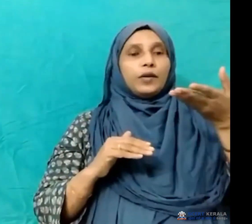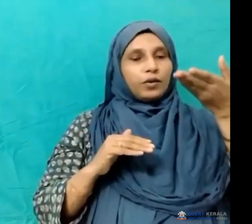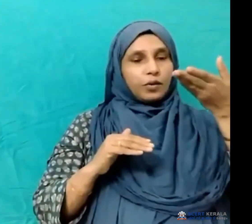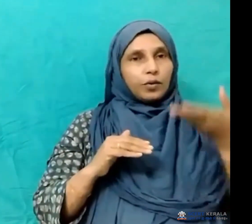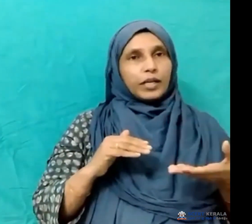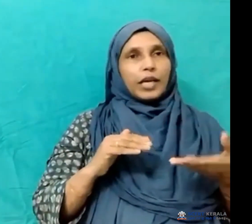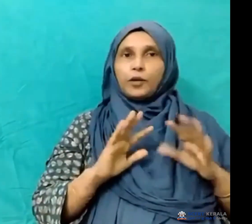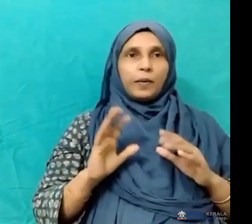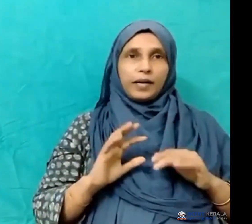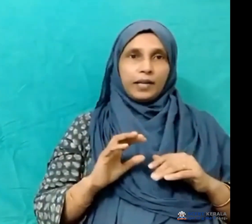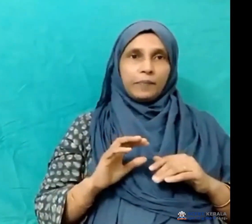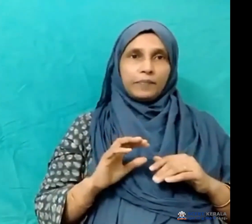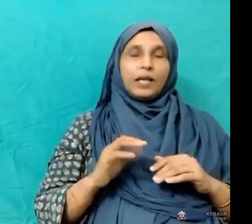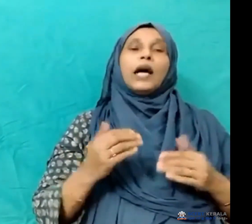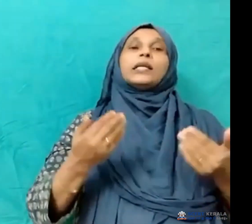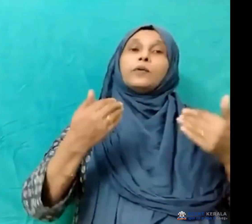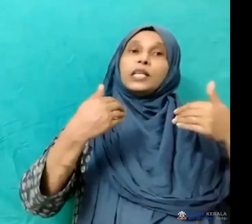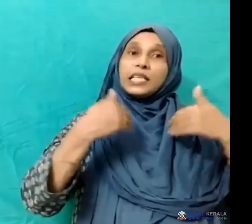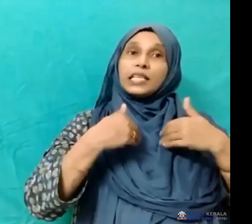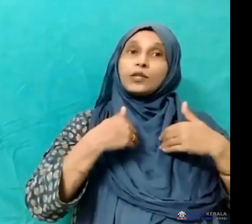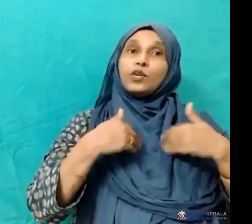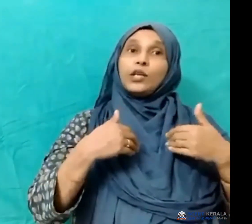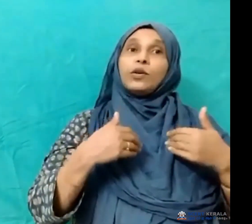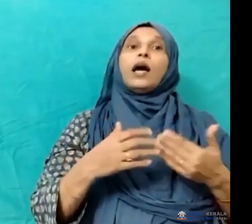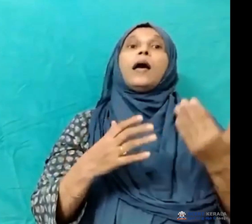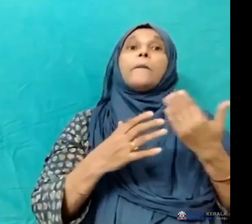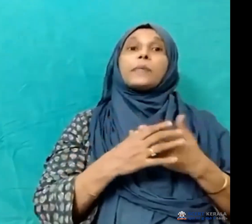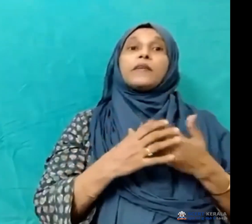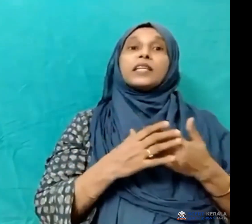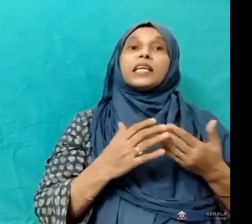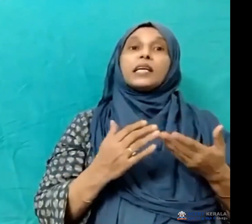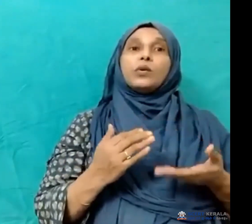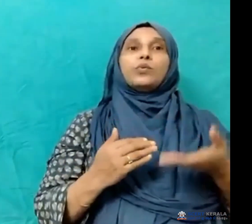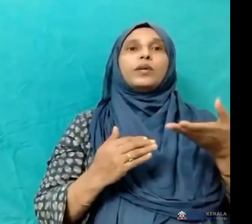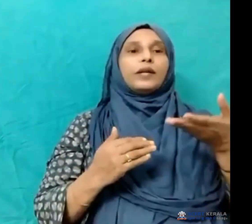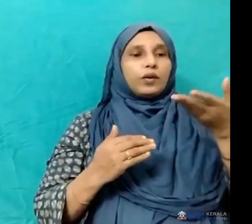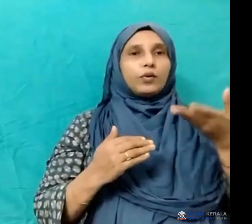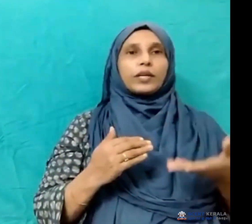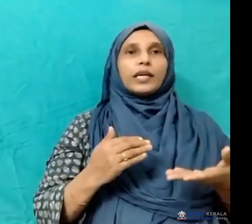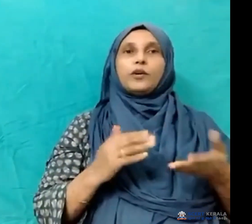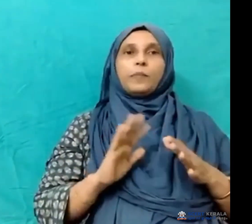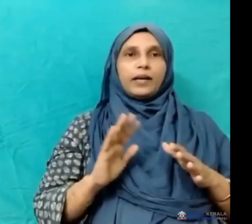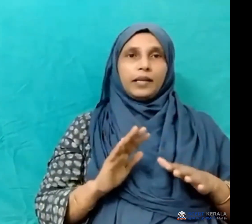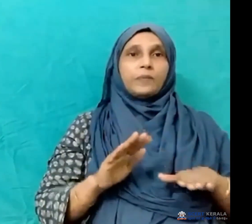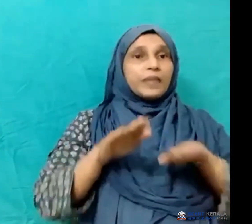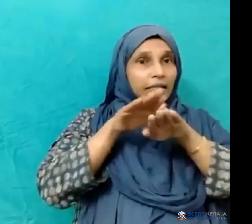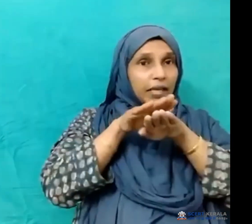കൂടാനോ കുറയാനോ പാടില്ല. അതേപോലെ ശരീരത്തിനുള്ളിലുള്ള പ്രവർത്തനങ്ങൾ കൂടാനോ കുറയാനോ പാടില്ല. അതെല്ലാം